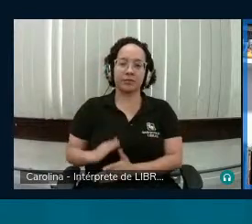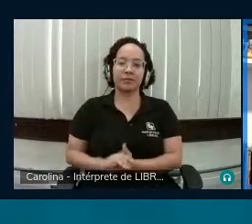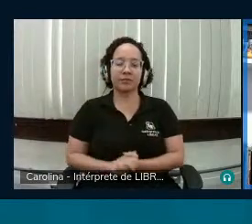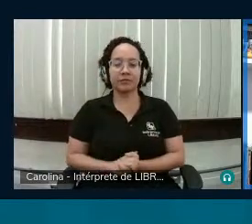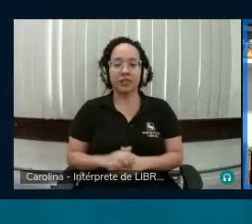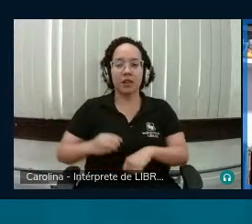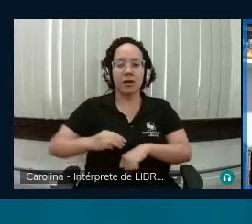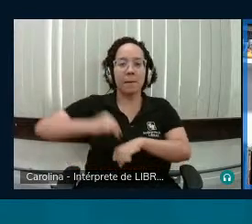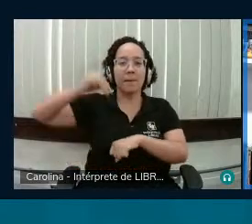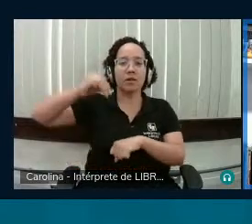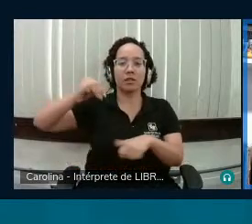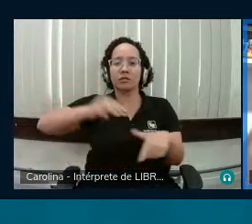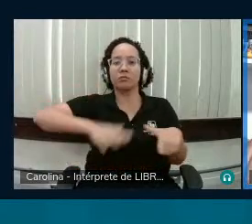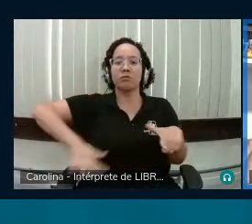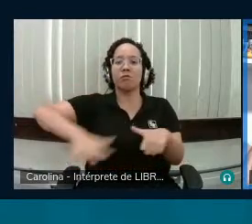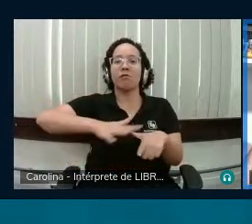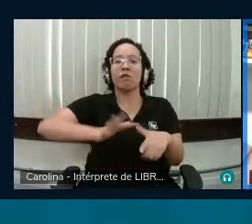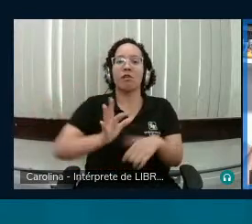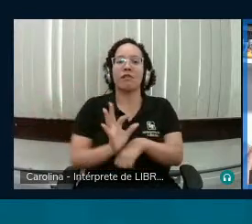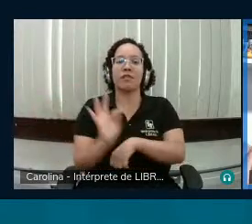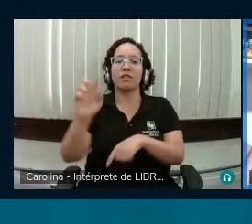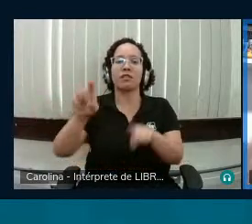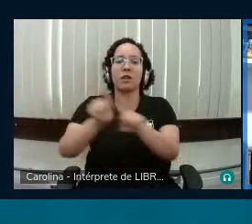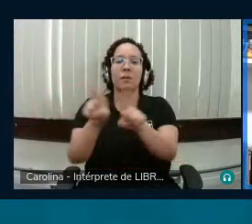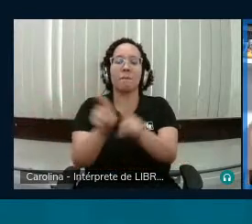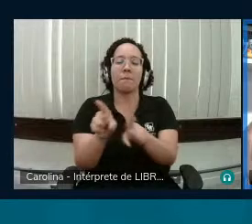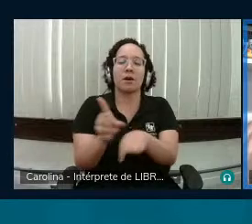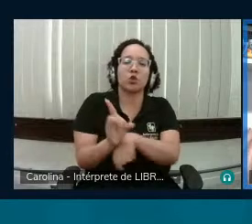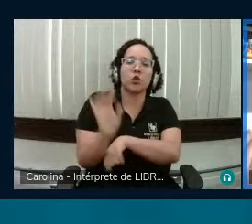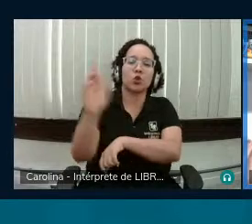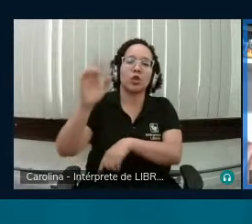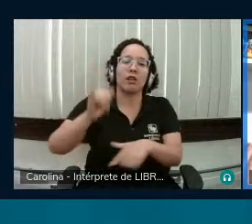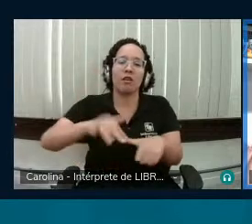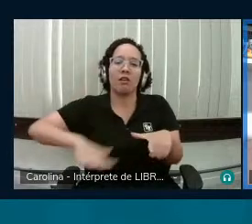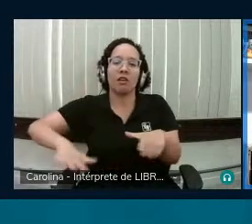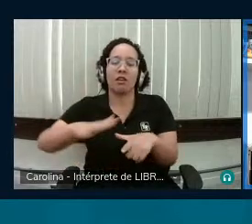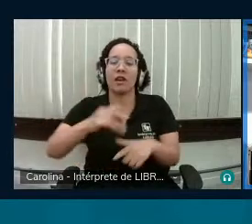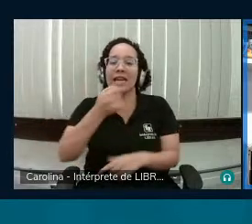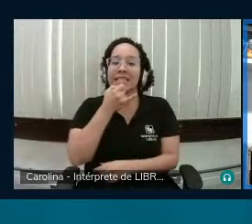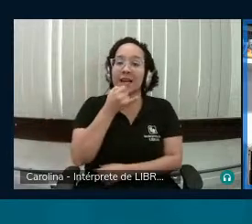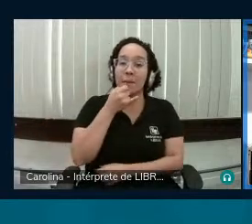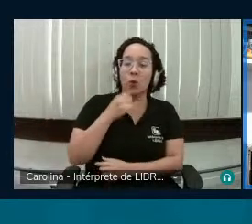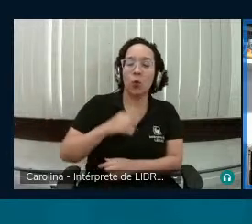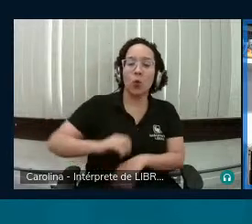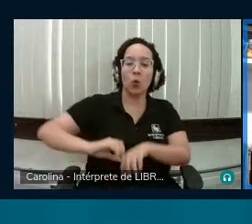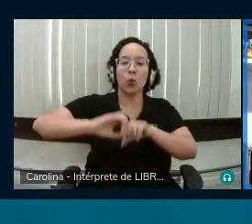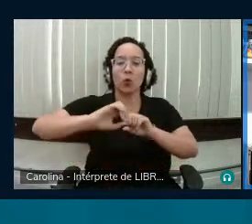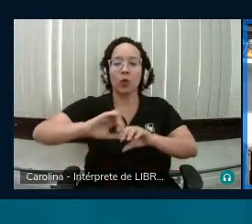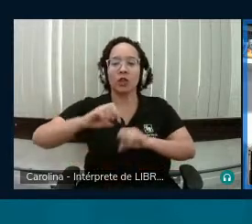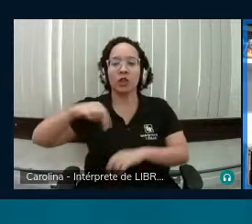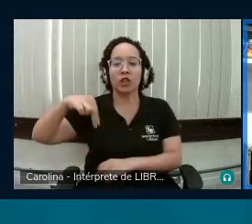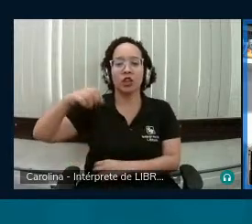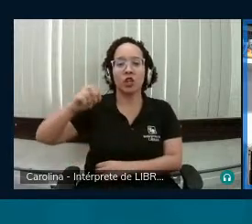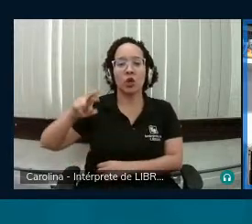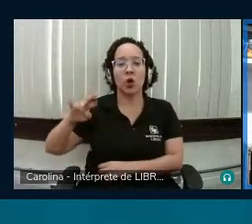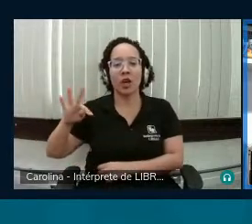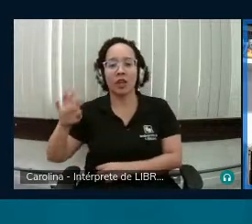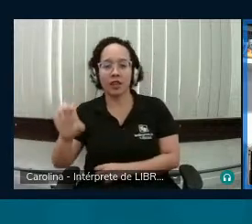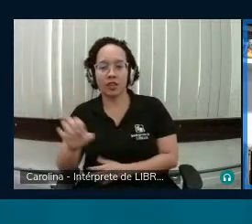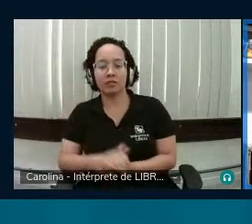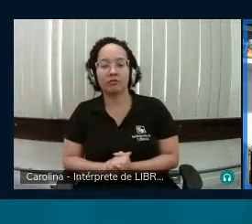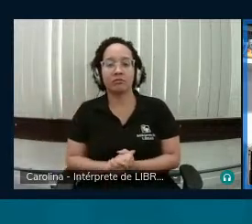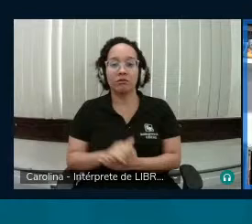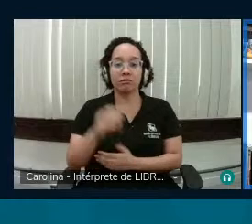rede e agora os doutorados em rede, né, como o EducaNorte, por exemplo, é uma experiência que o Brasil passou